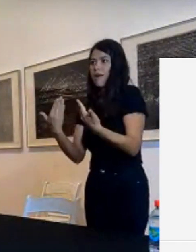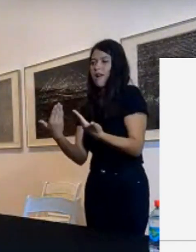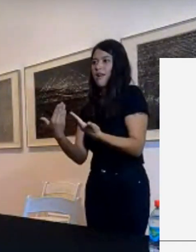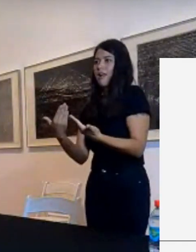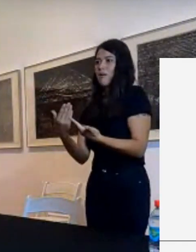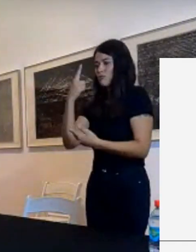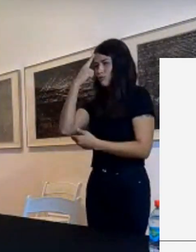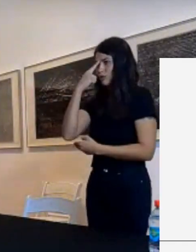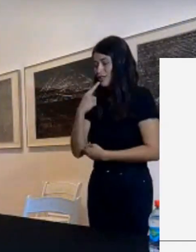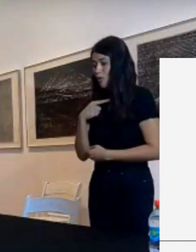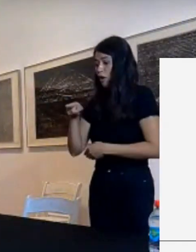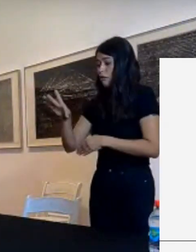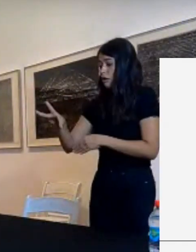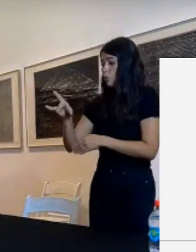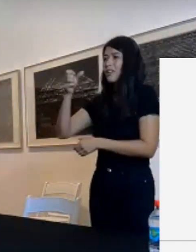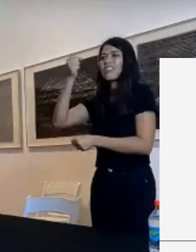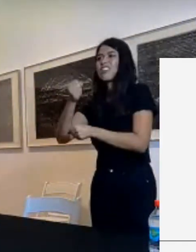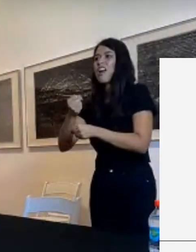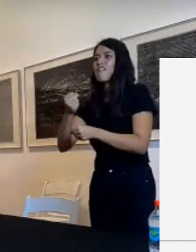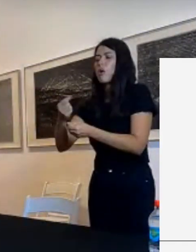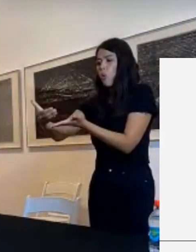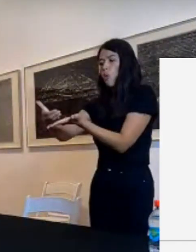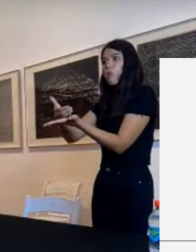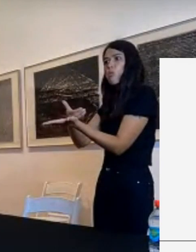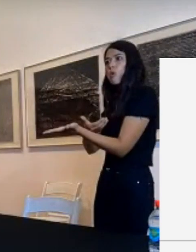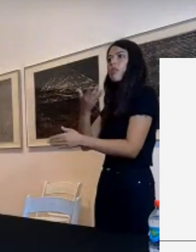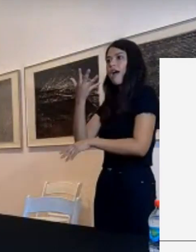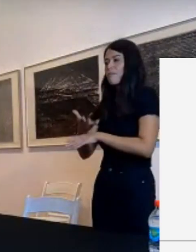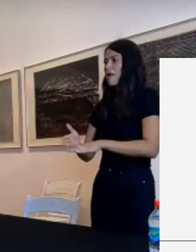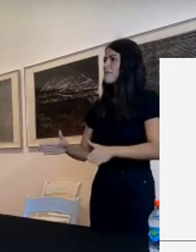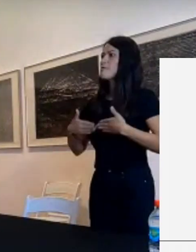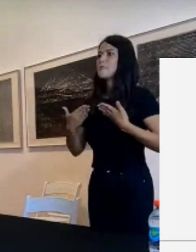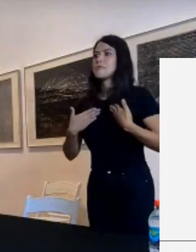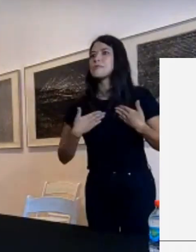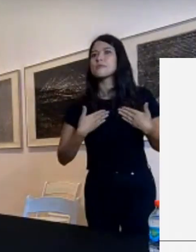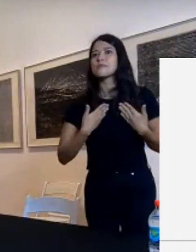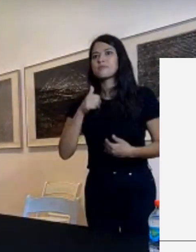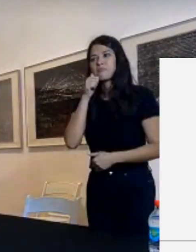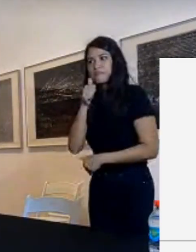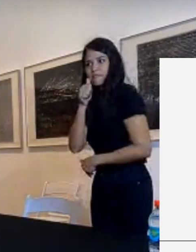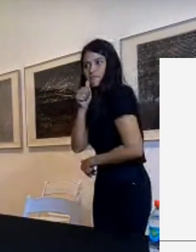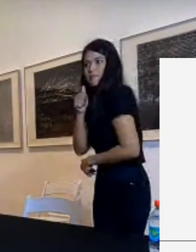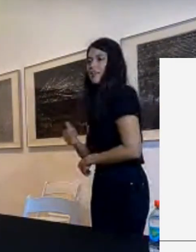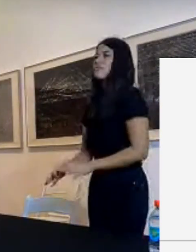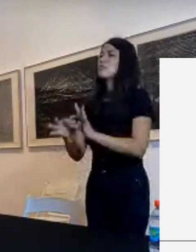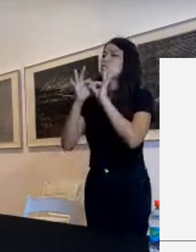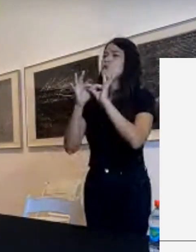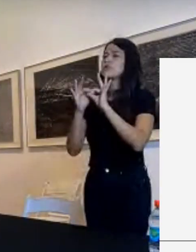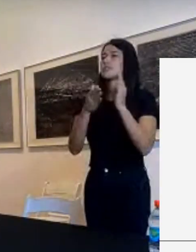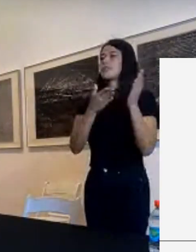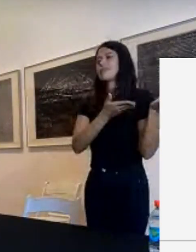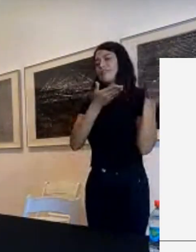encuentran un nicho, una fuente laboral, ¿no es cierto?, remunerada para poder revitalizar su vida. Bueno, muchas gracias por la